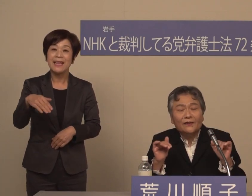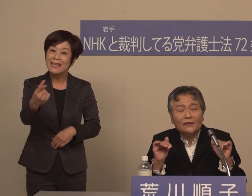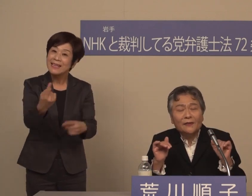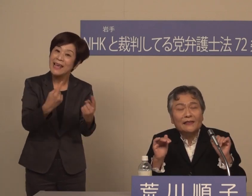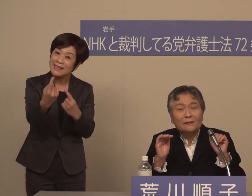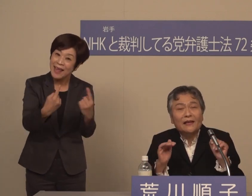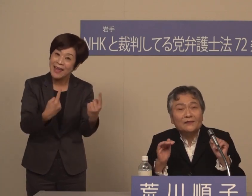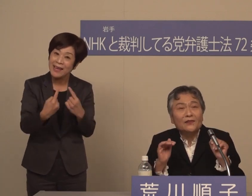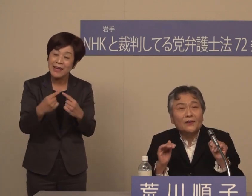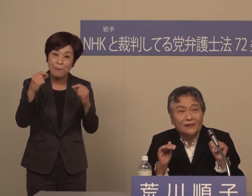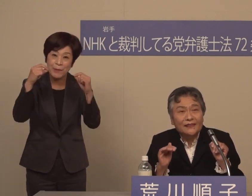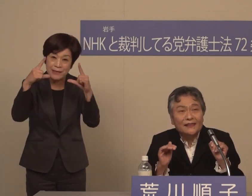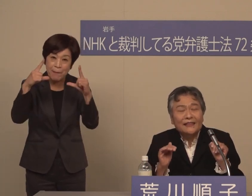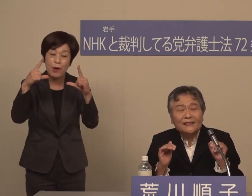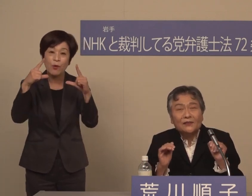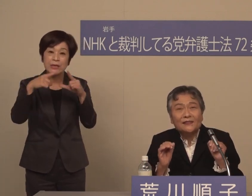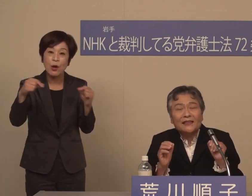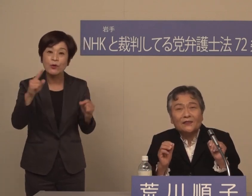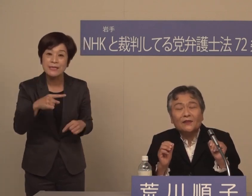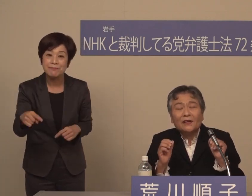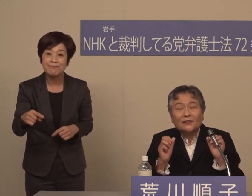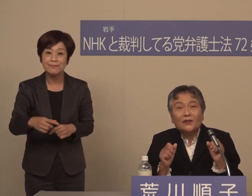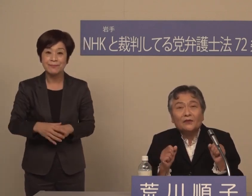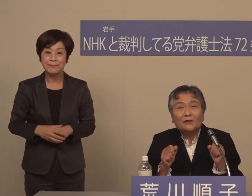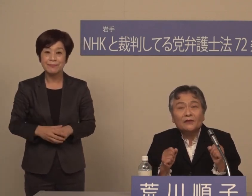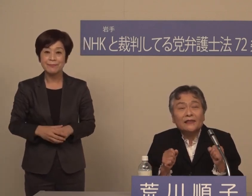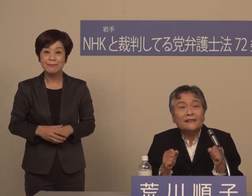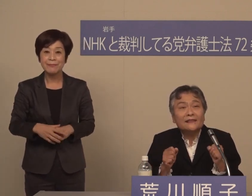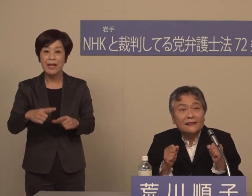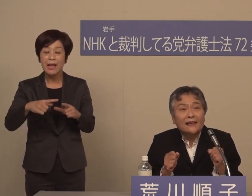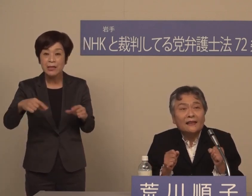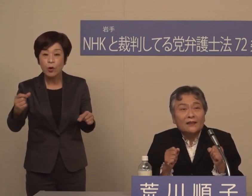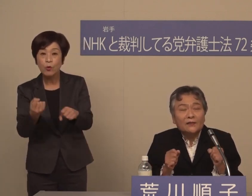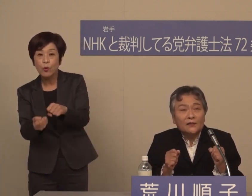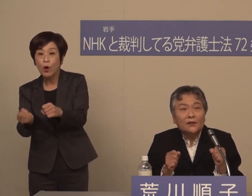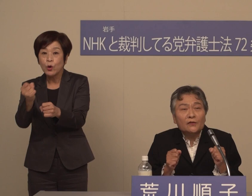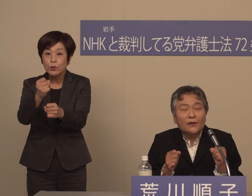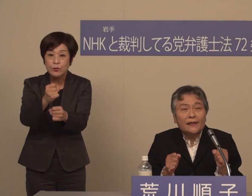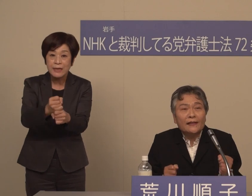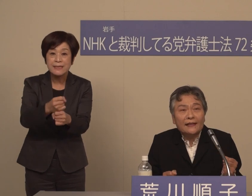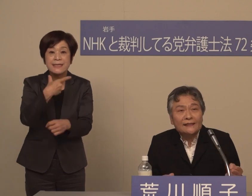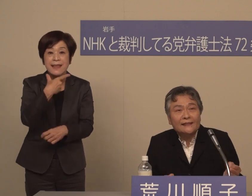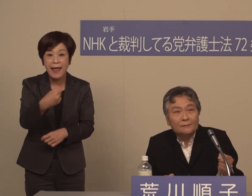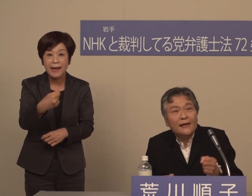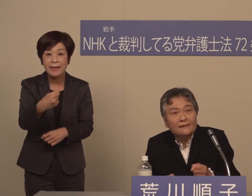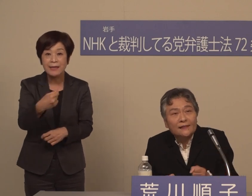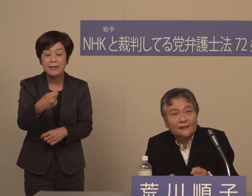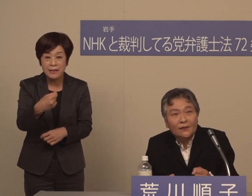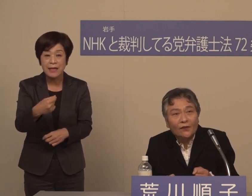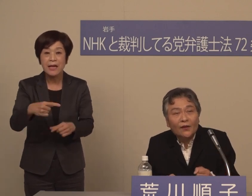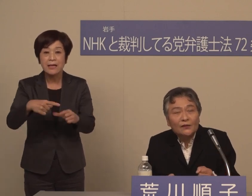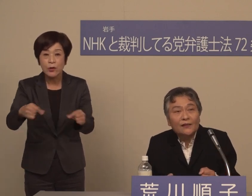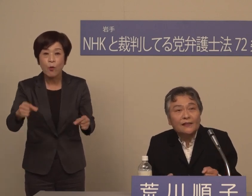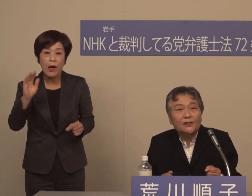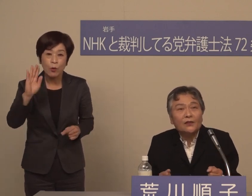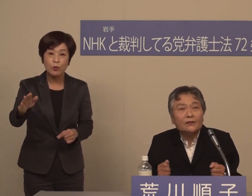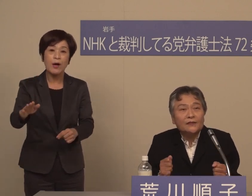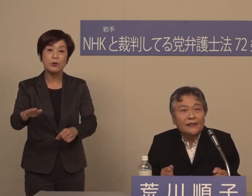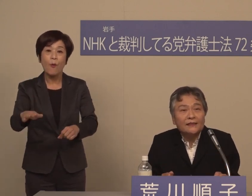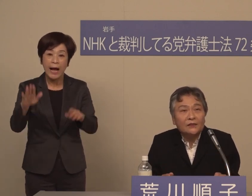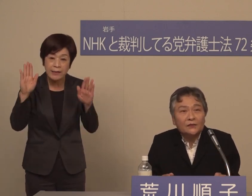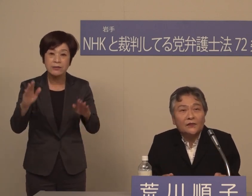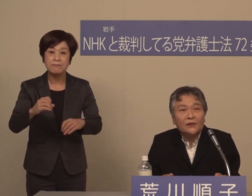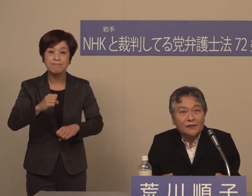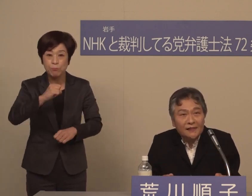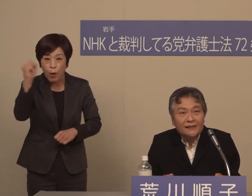あの目覚めアブ日本人そしてあの日本を復活させた日本これから徒歩2まああるんですよそれに協力